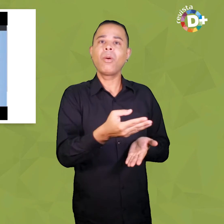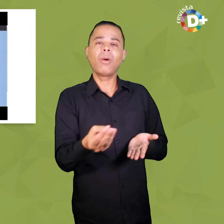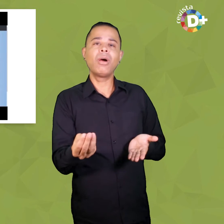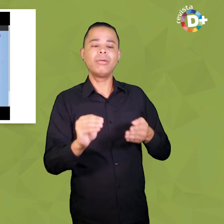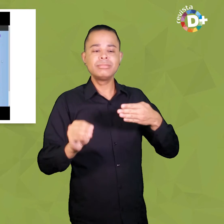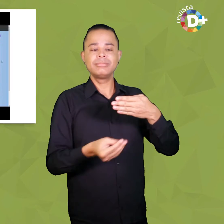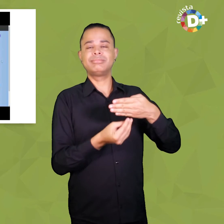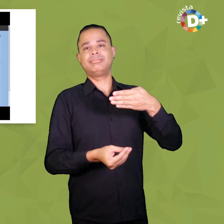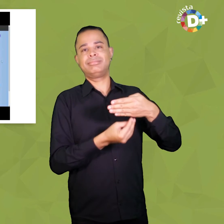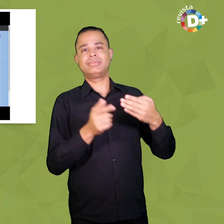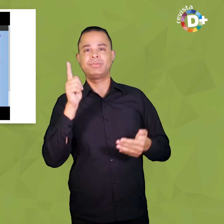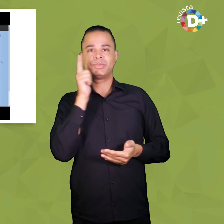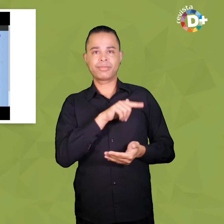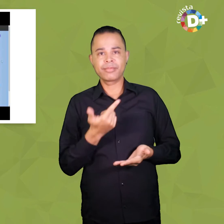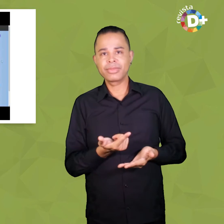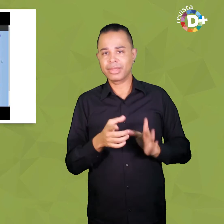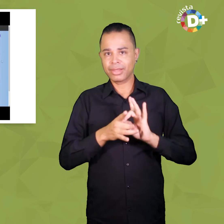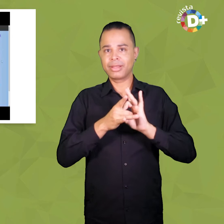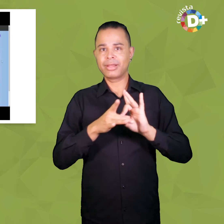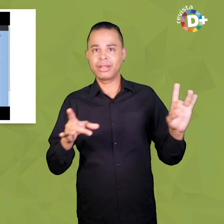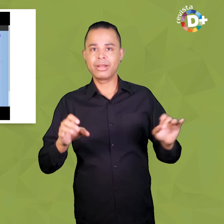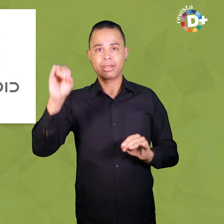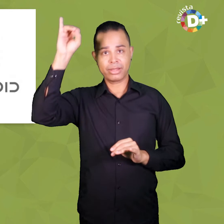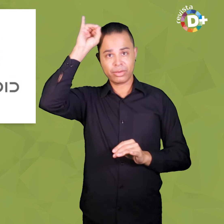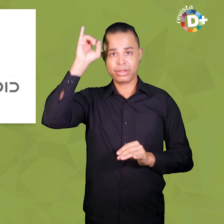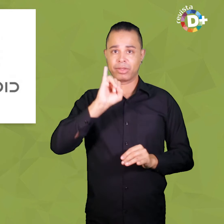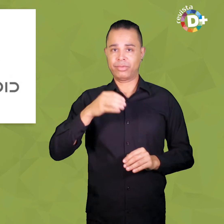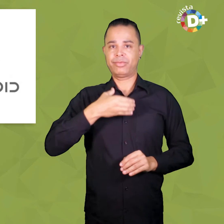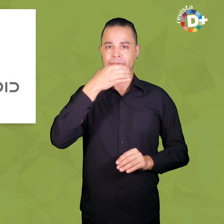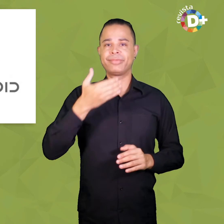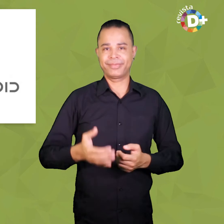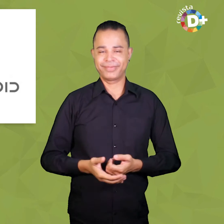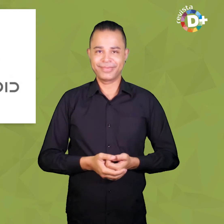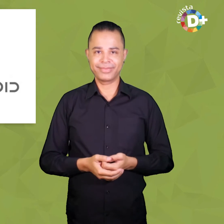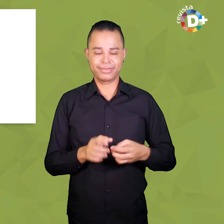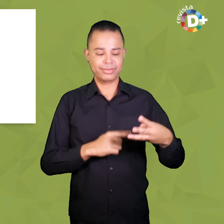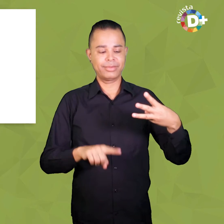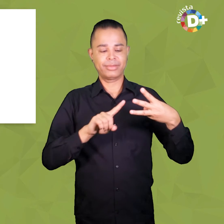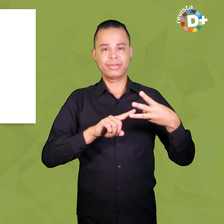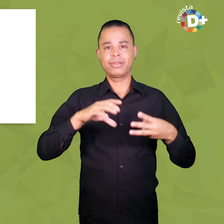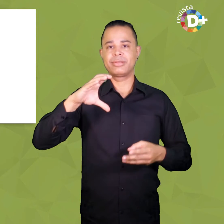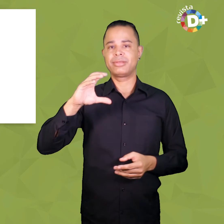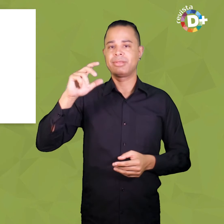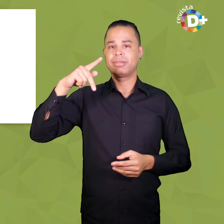disponível para android e iphone e de alcance o